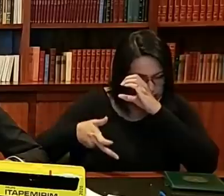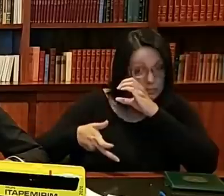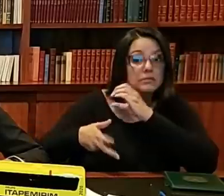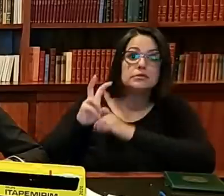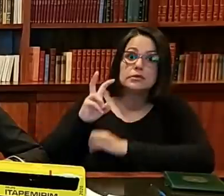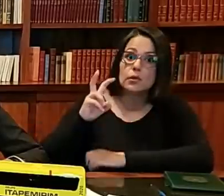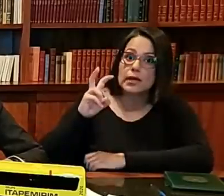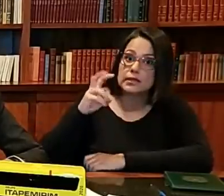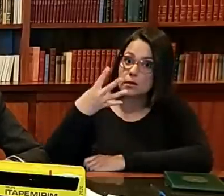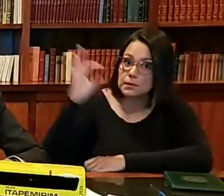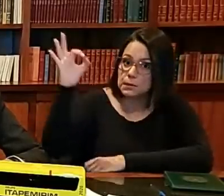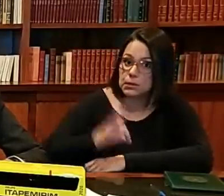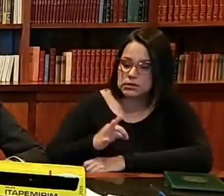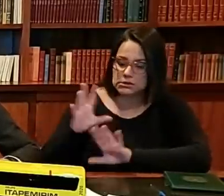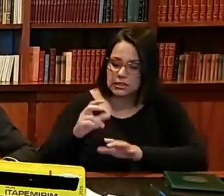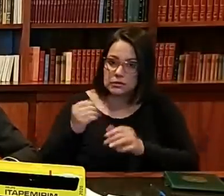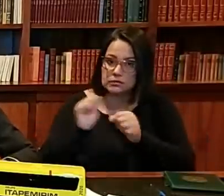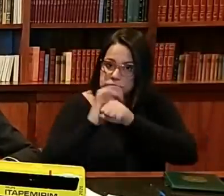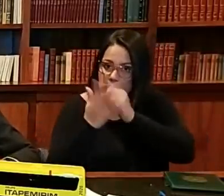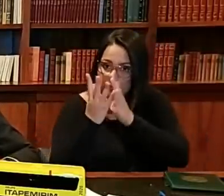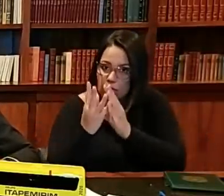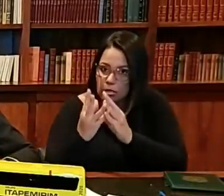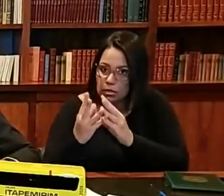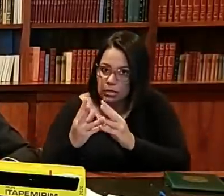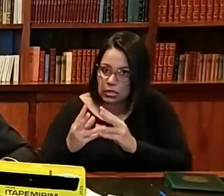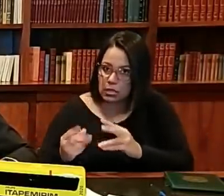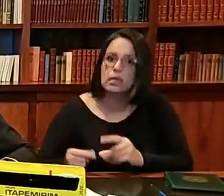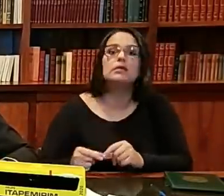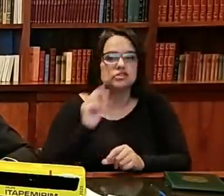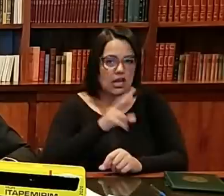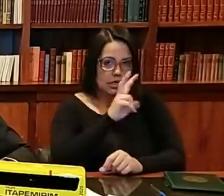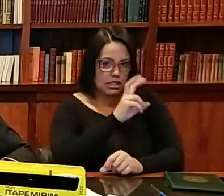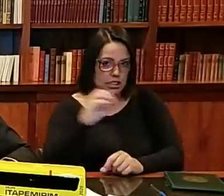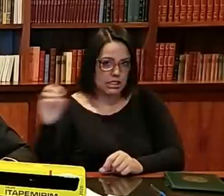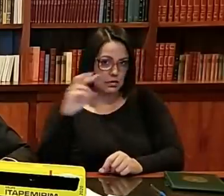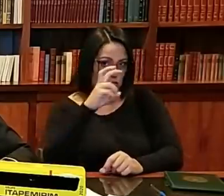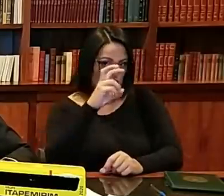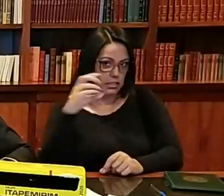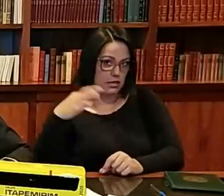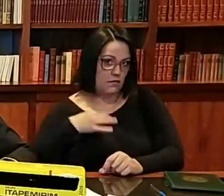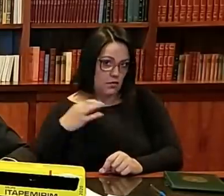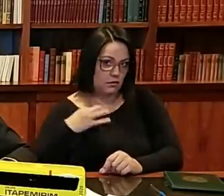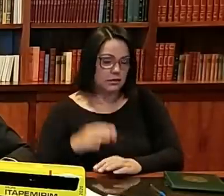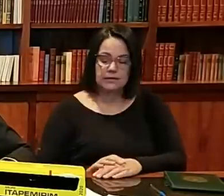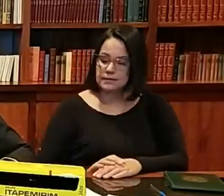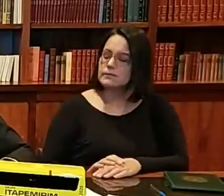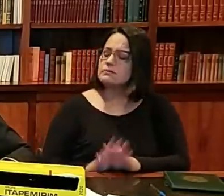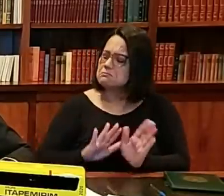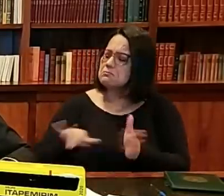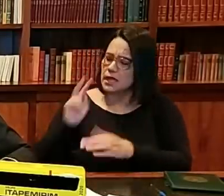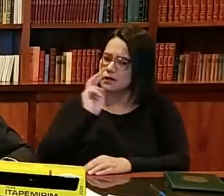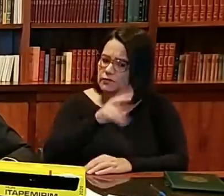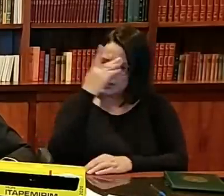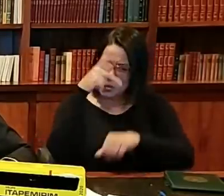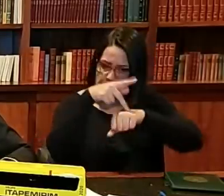aí passou para os testes clínicos. Foram 500 pessoas, 500 voluntários. Eu vi lá também o pessoal analisando as rochas, onde se